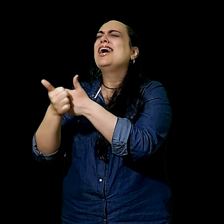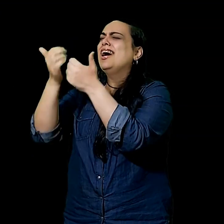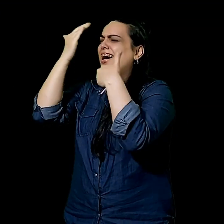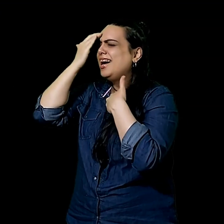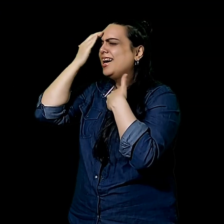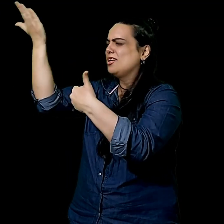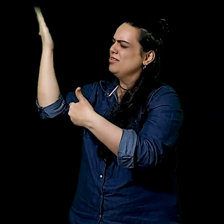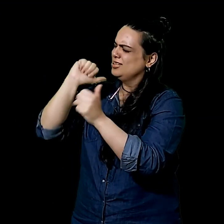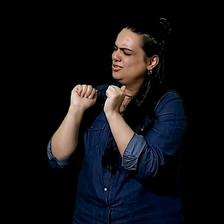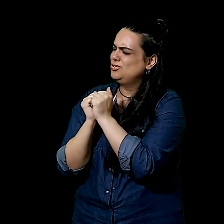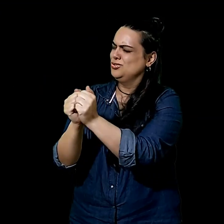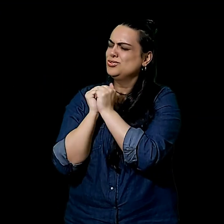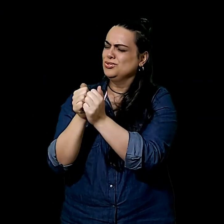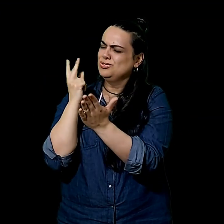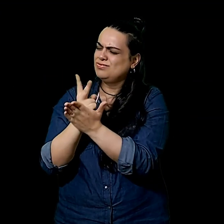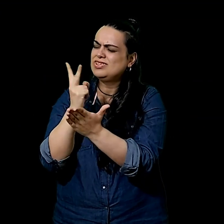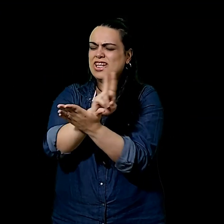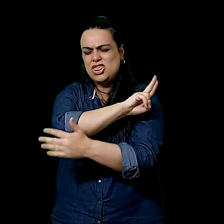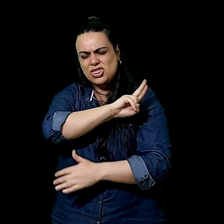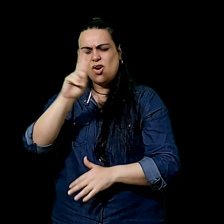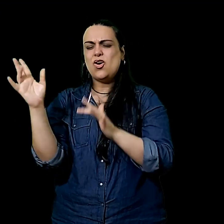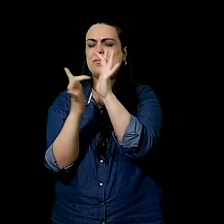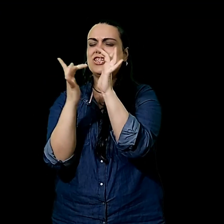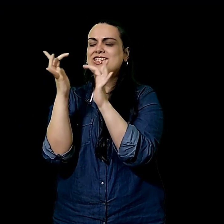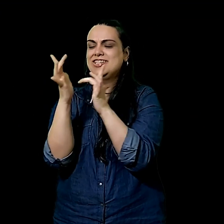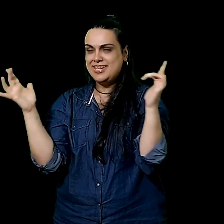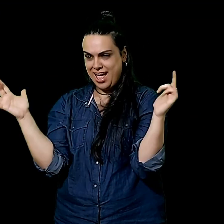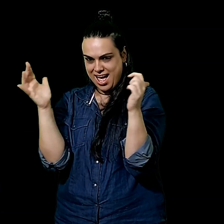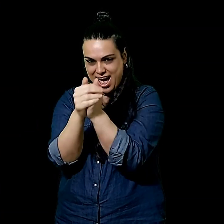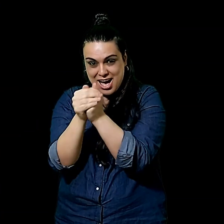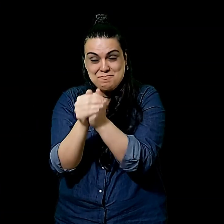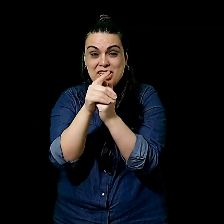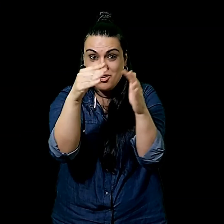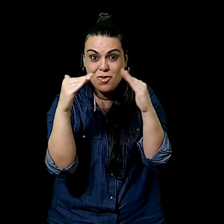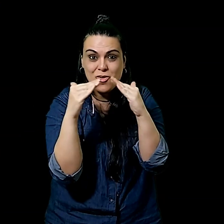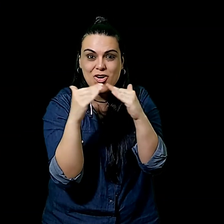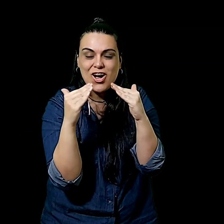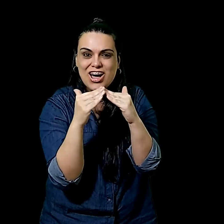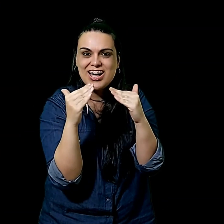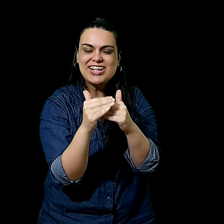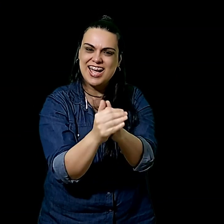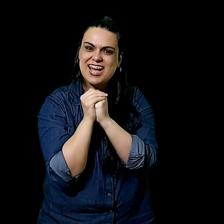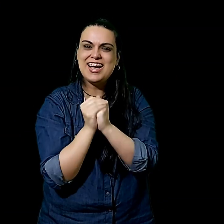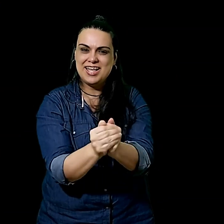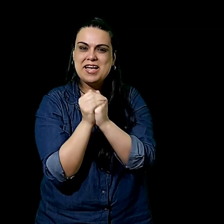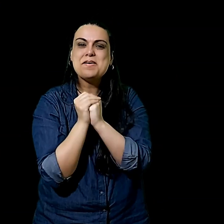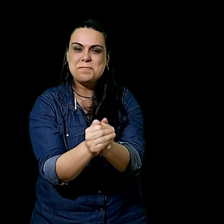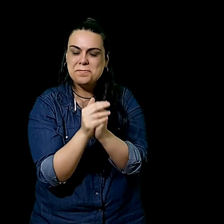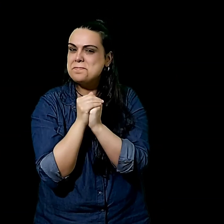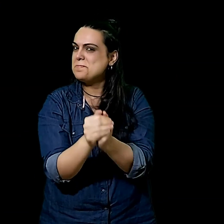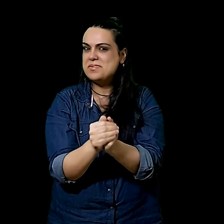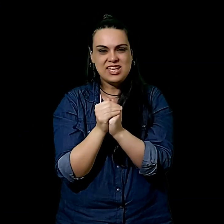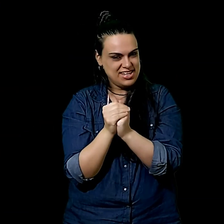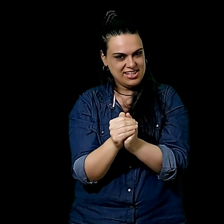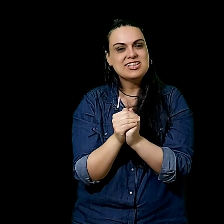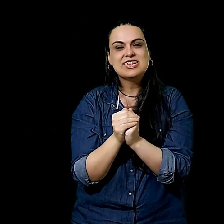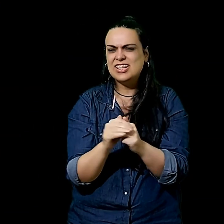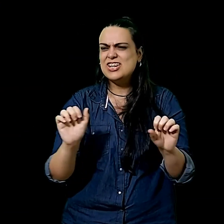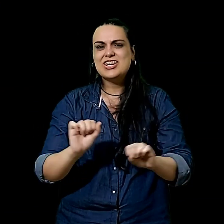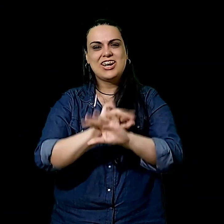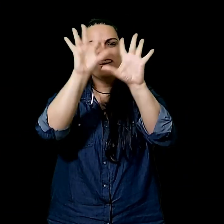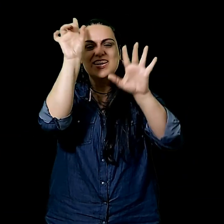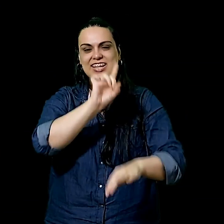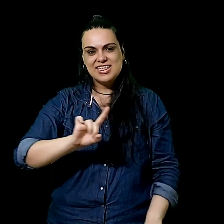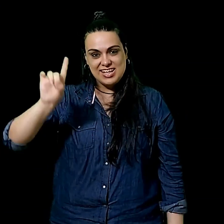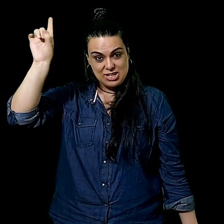conosco, em nome de Jesus. Quem concorda, diga amém e amém.